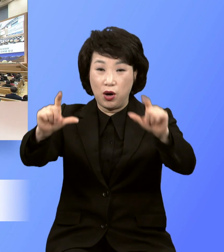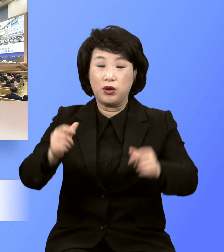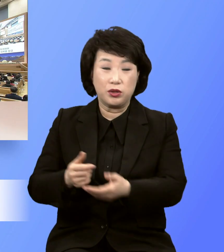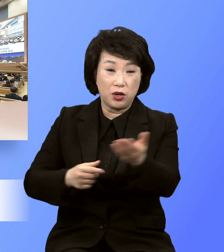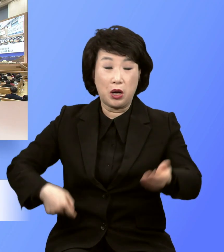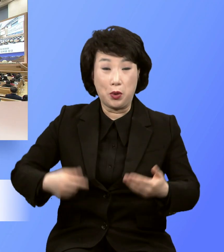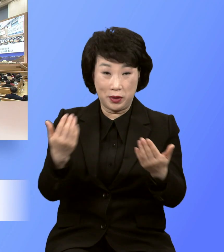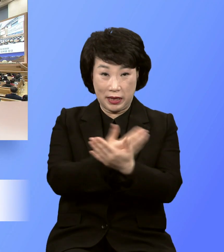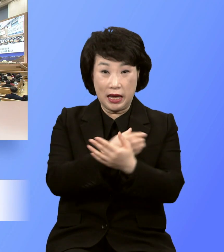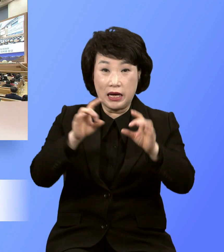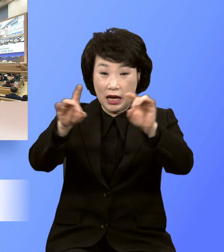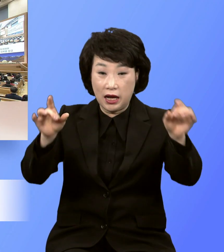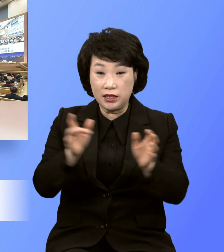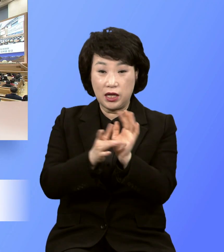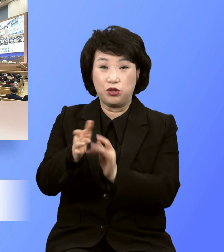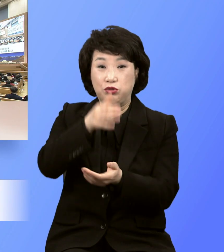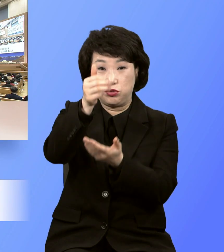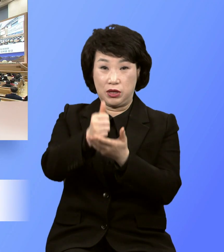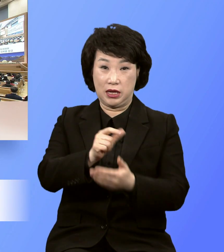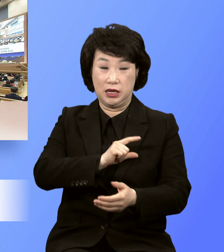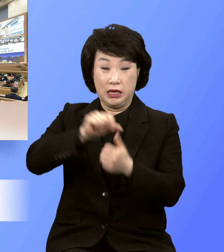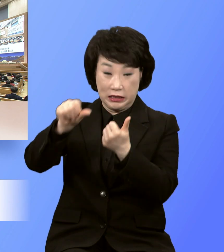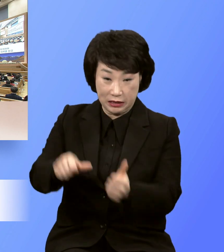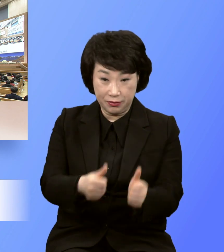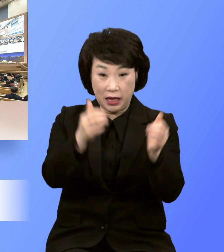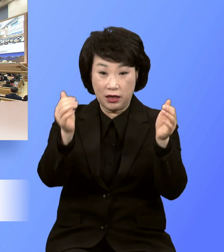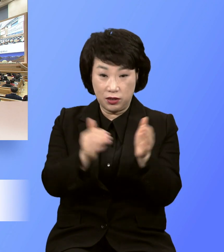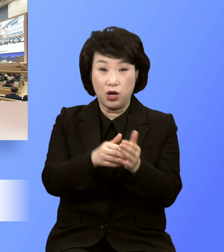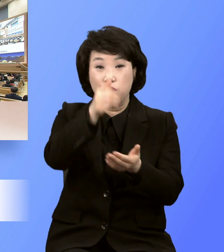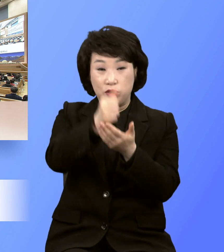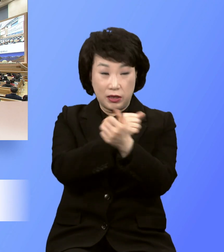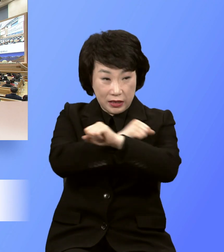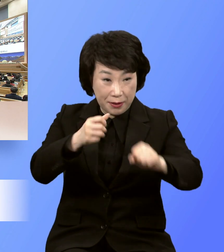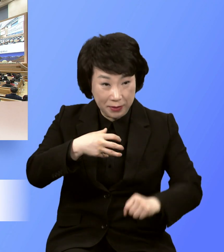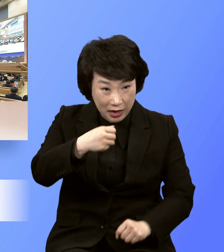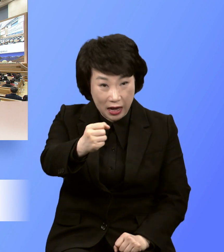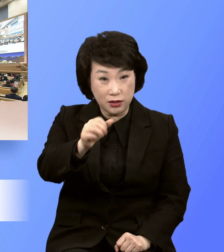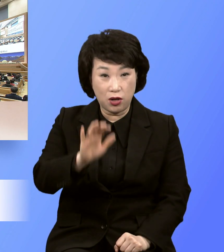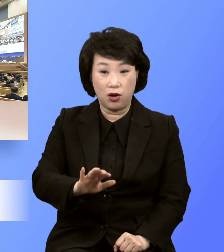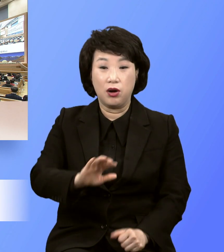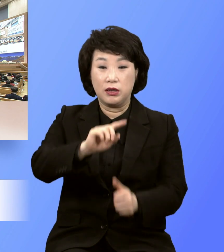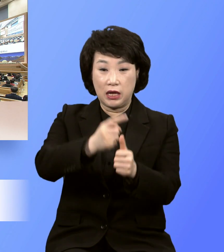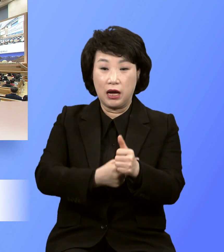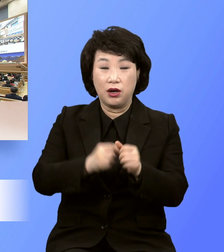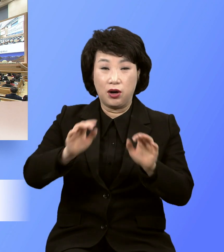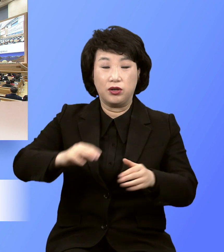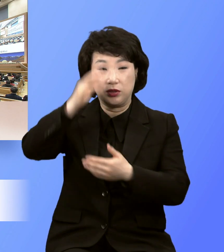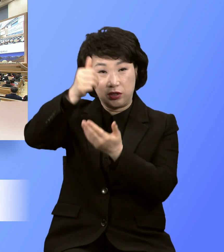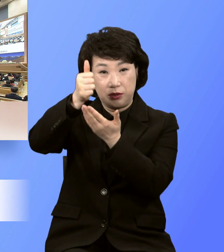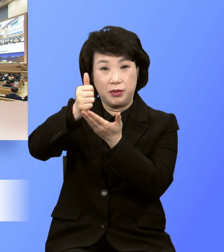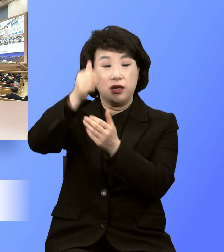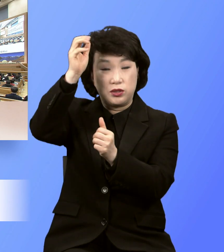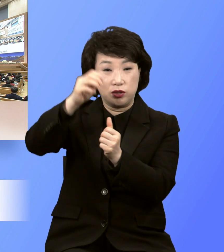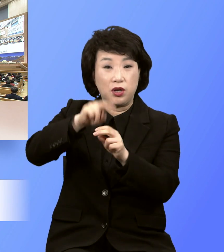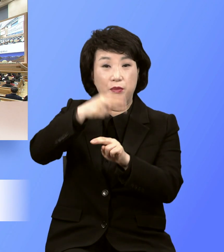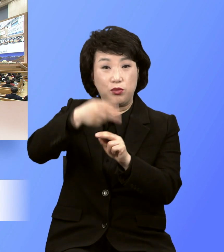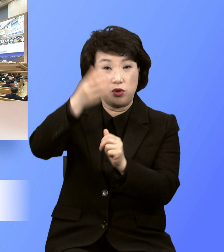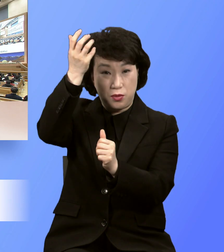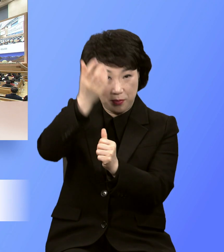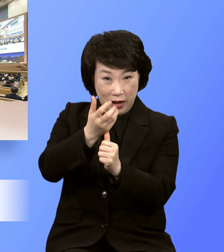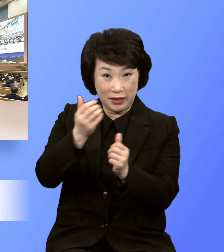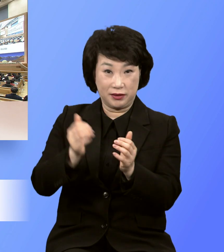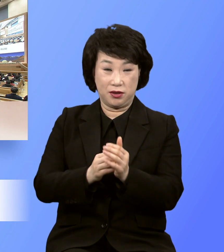회개하여 각각 예수 그리스도의 이름으로 침례를 받고 죄 사함을 얻으라. 그리하면 성령을 선물로